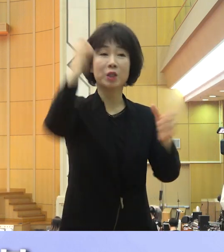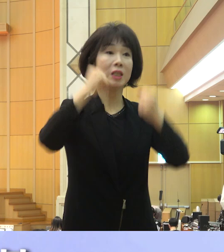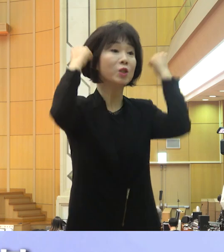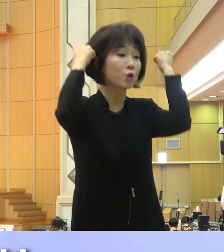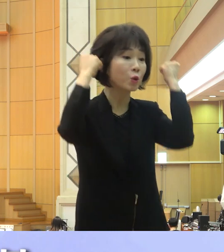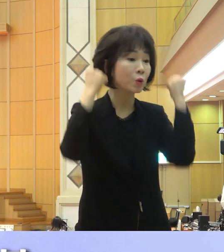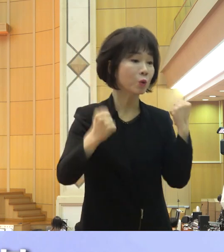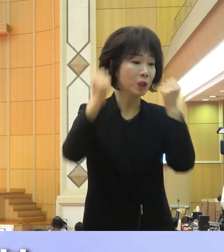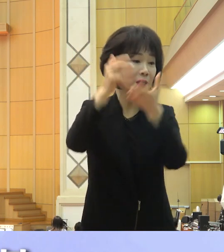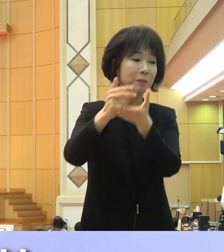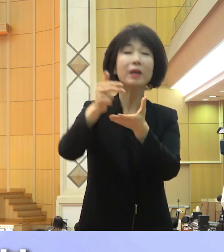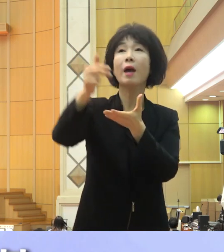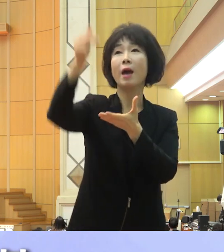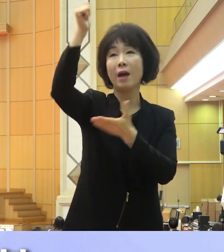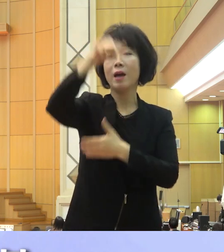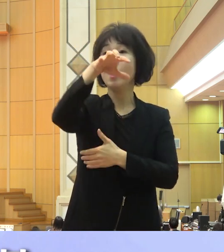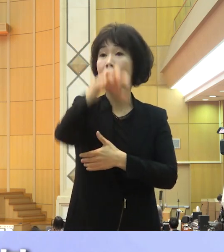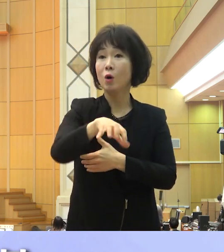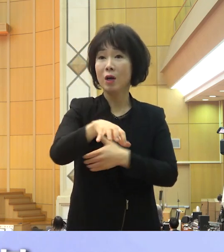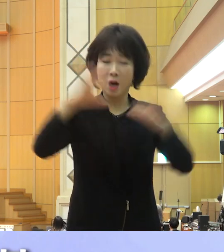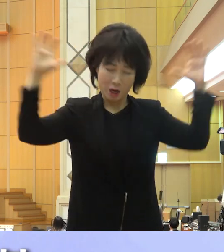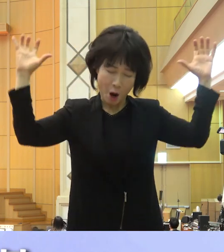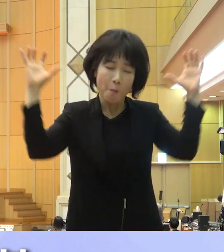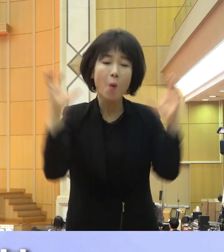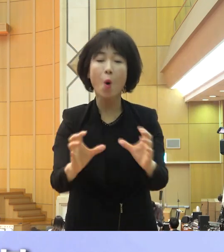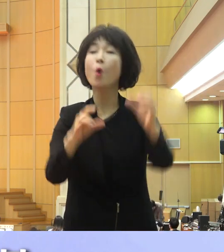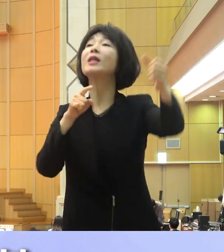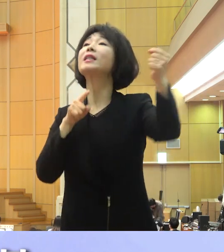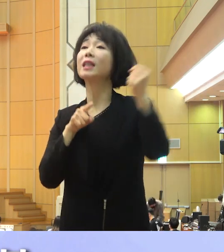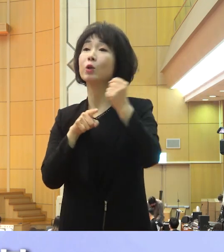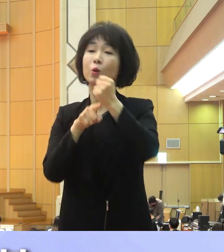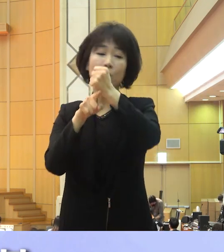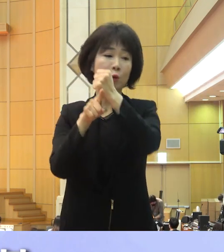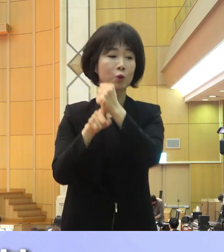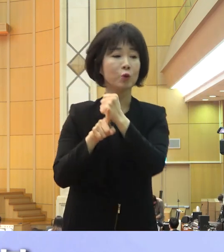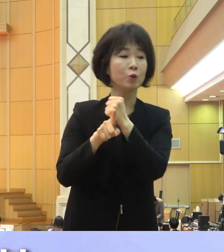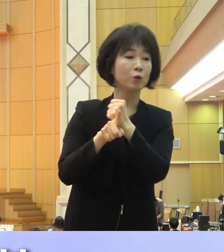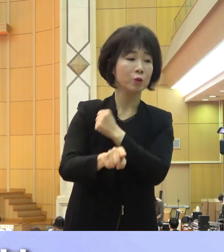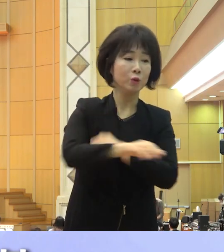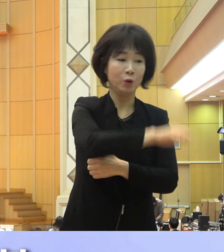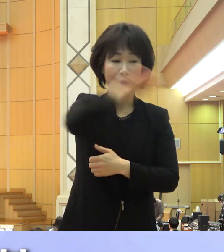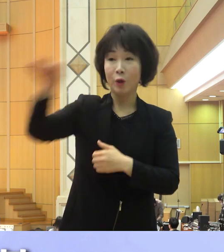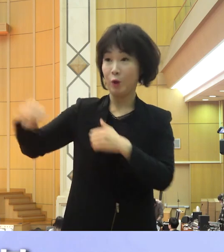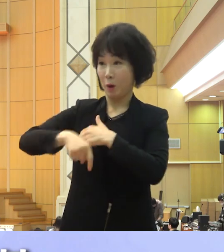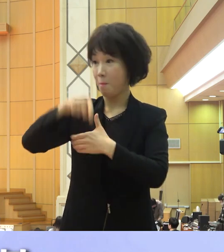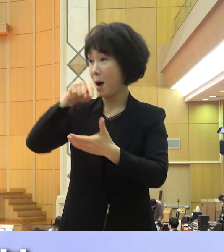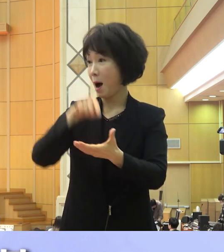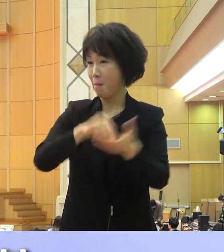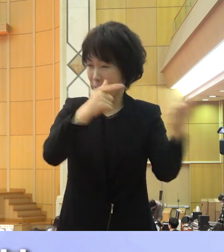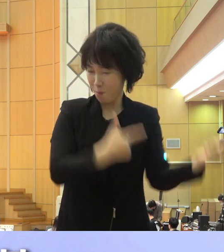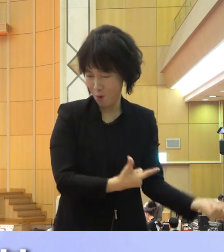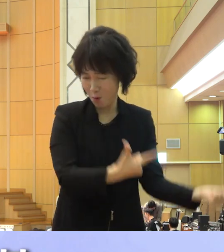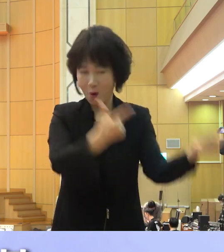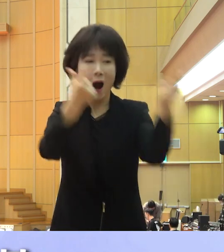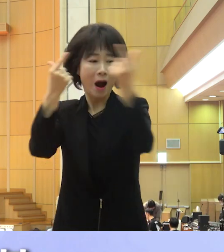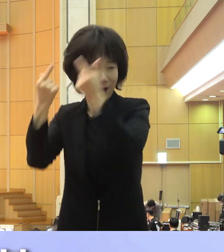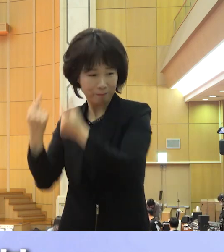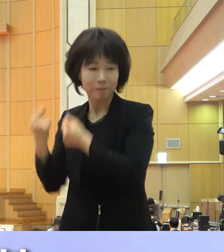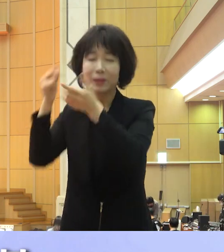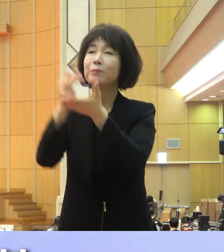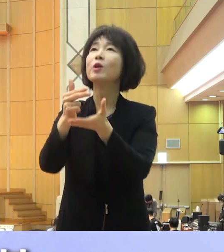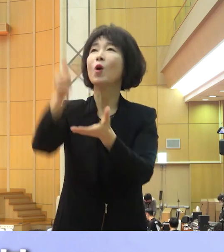높이 계신 주님께 우리 여기 모인 이유, 우리 마음